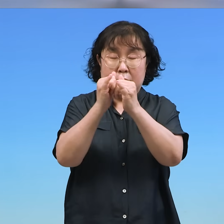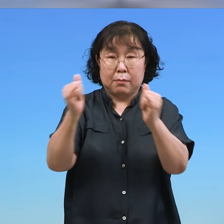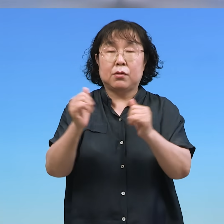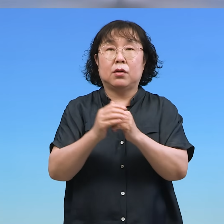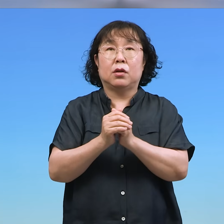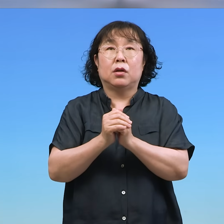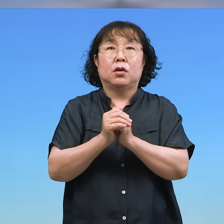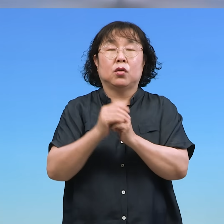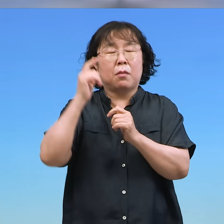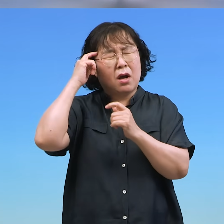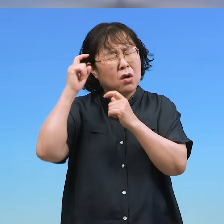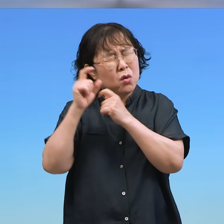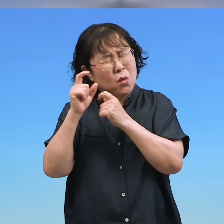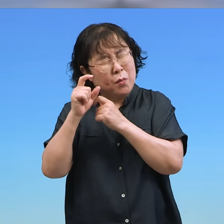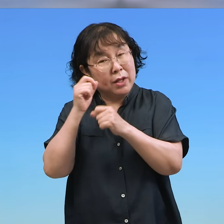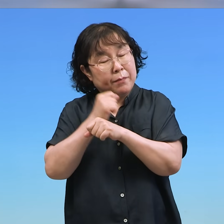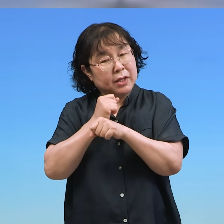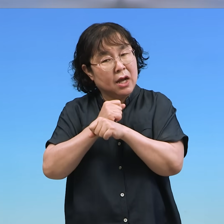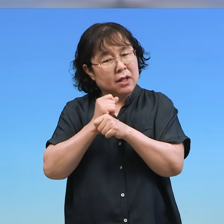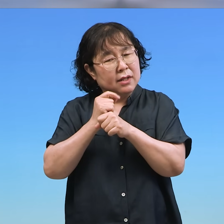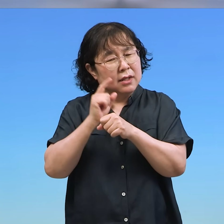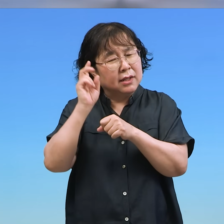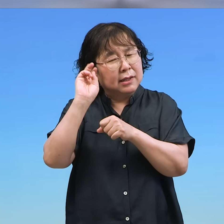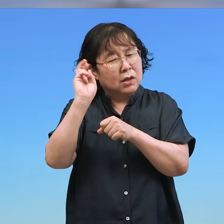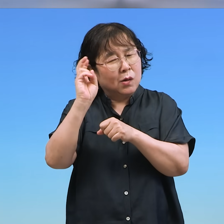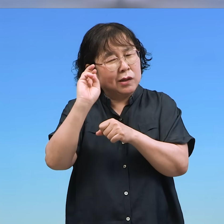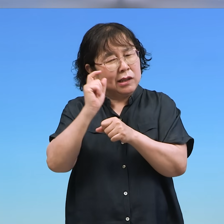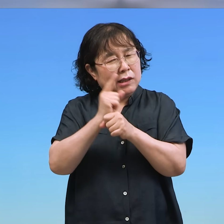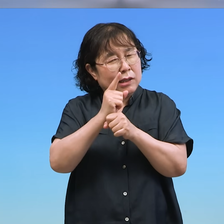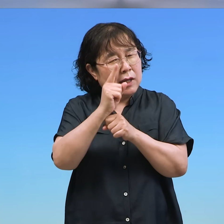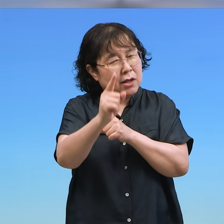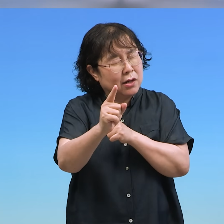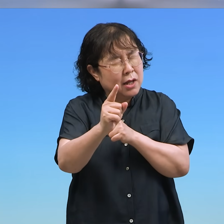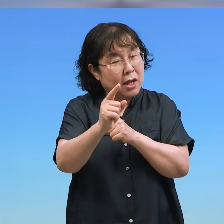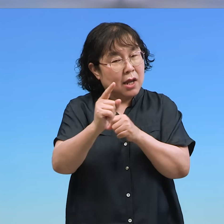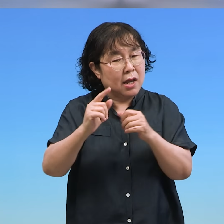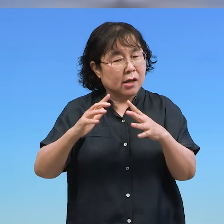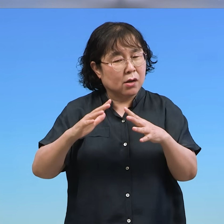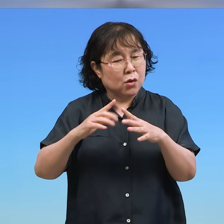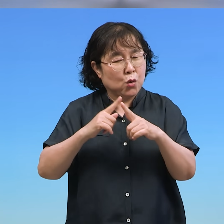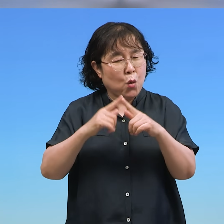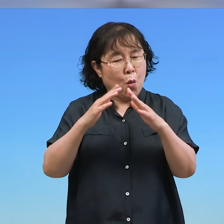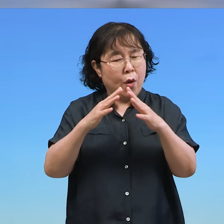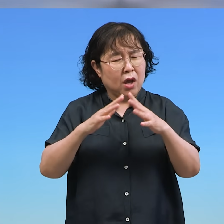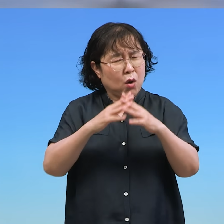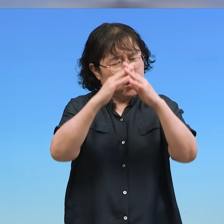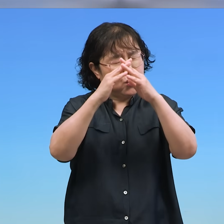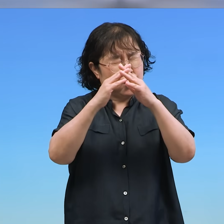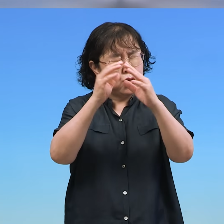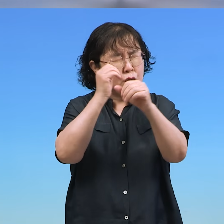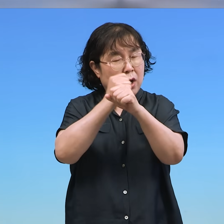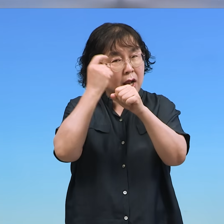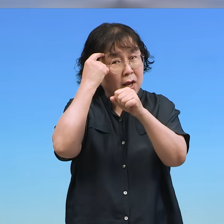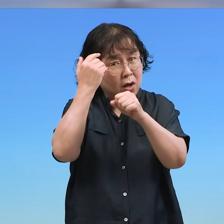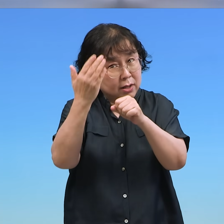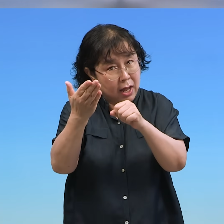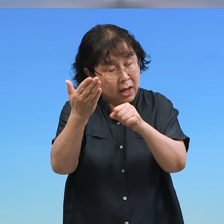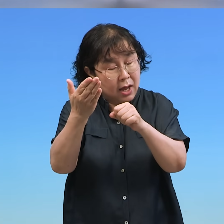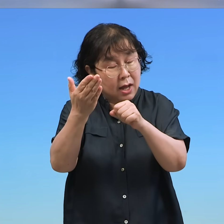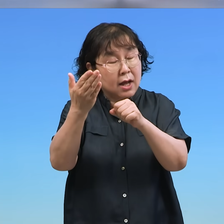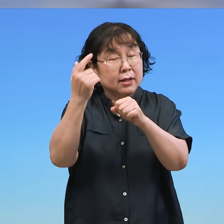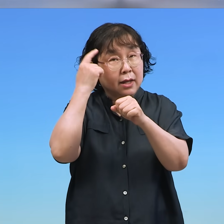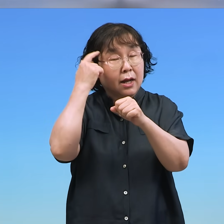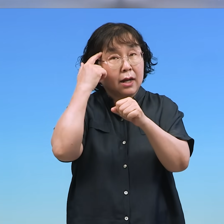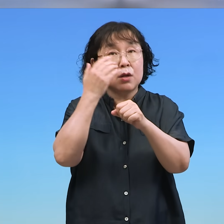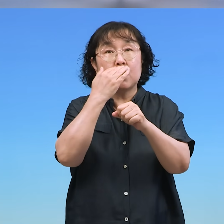깊으신 분은 굉장히 고민합니다. 저게 또 내년에 건축하려고 지금 운 띄우는 건가? 이렇게 또 생각을 하실지 모르겠어요. 내일